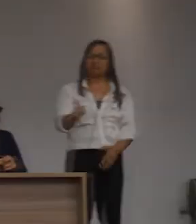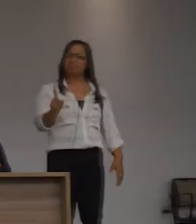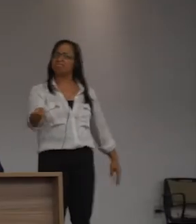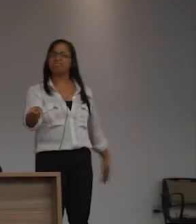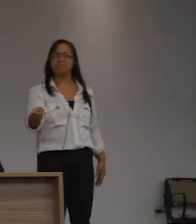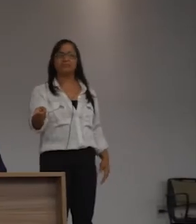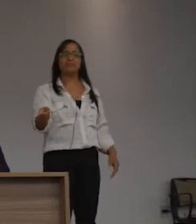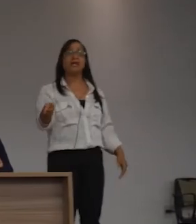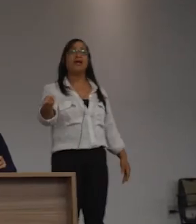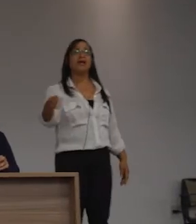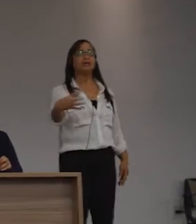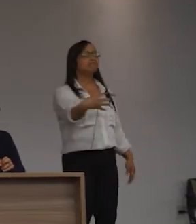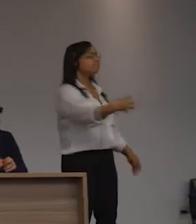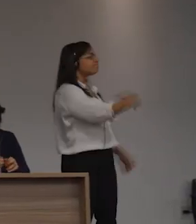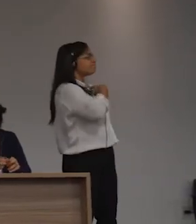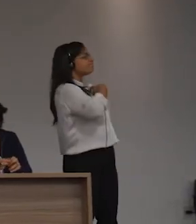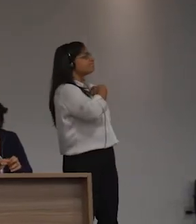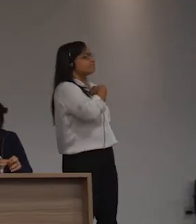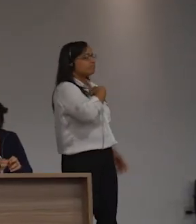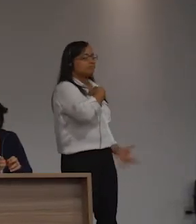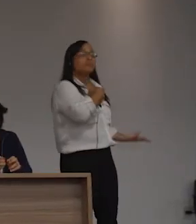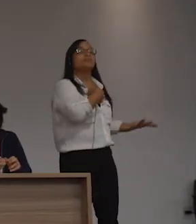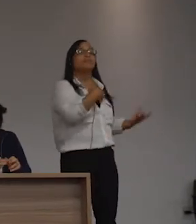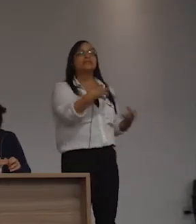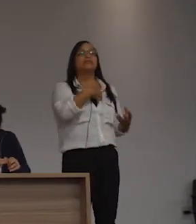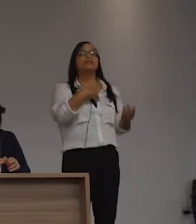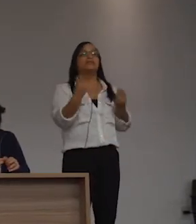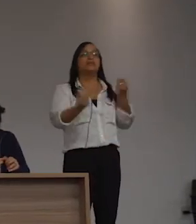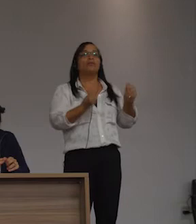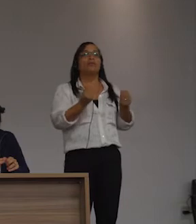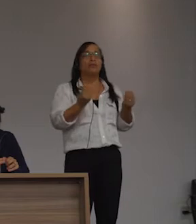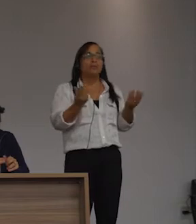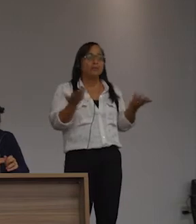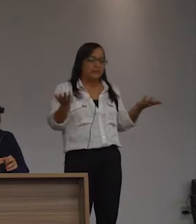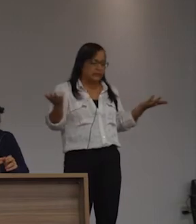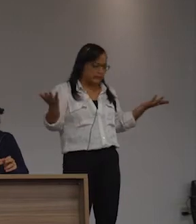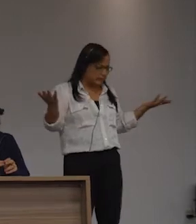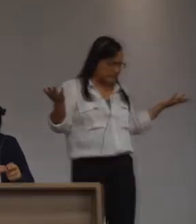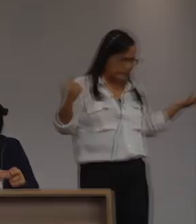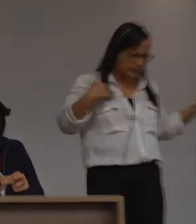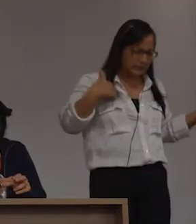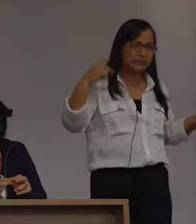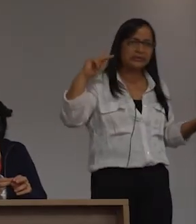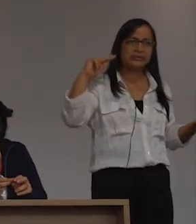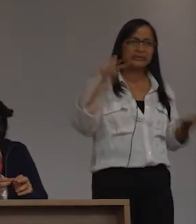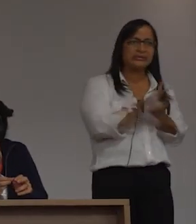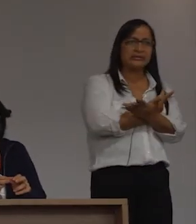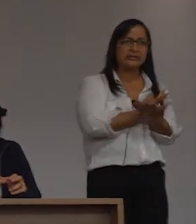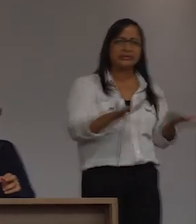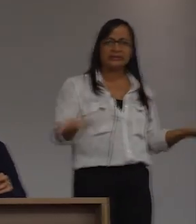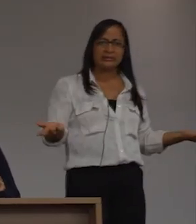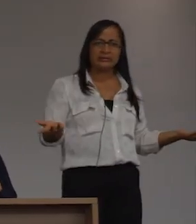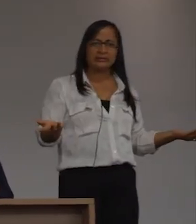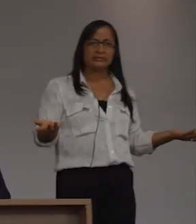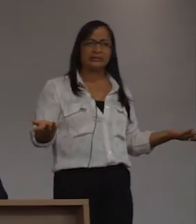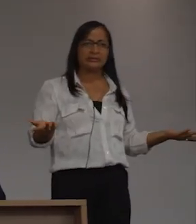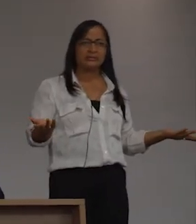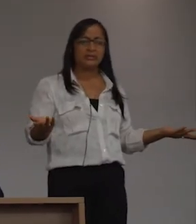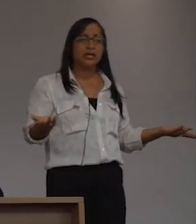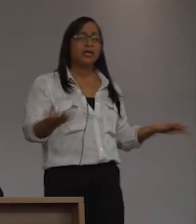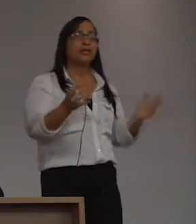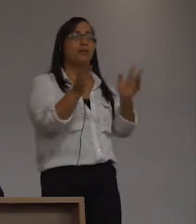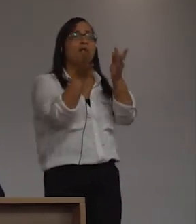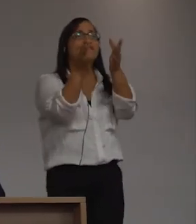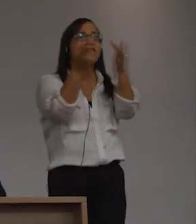l'interpretazione che ne fa il bambino immediata è che non è le frasi, le parole che lui pronuncia che sono scorrette,